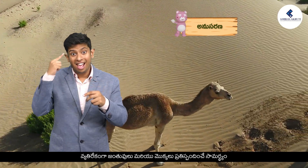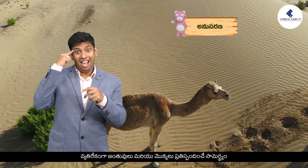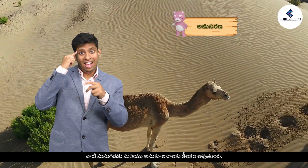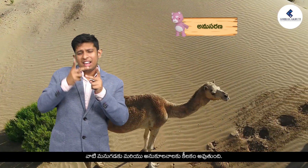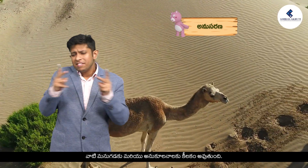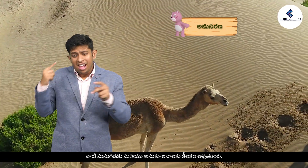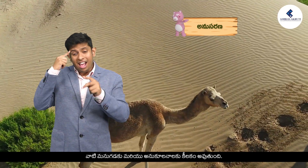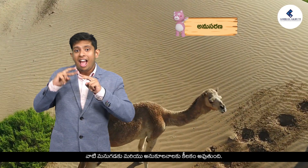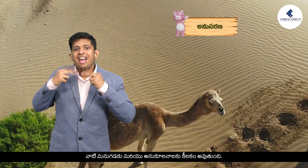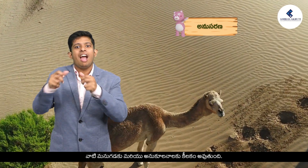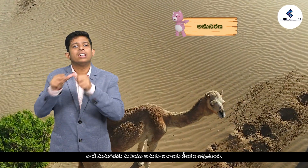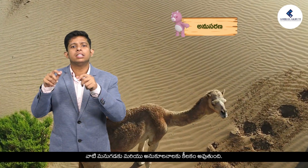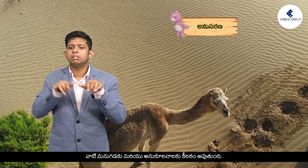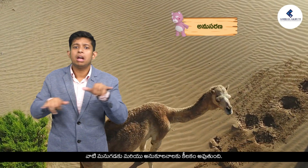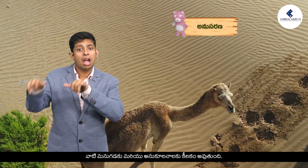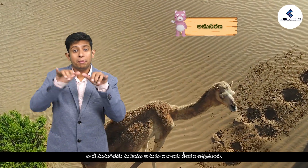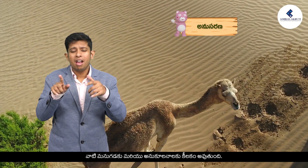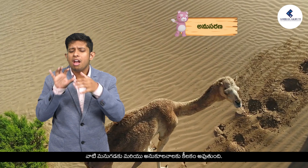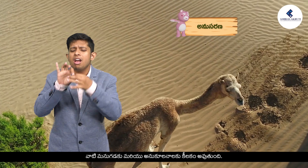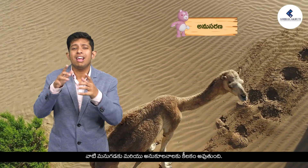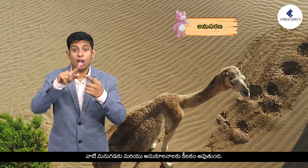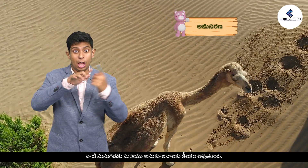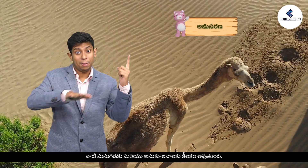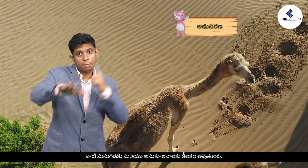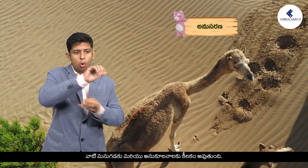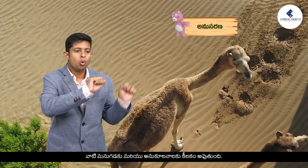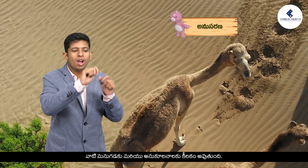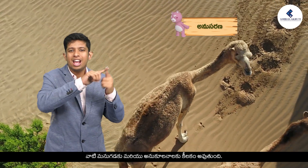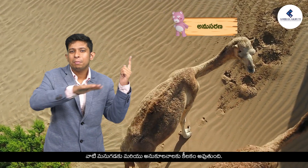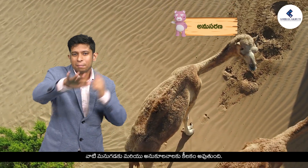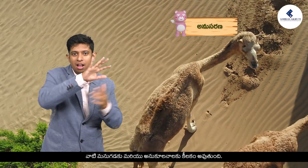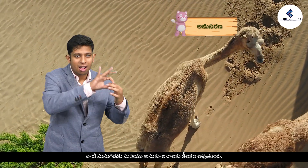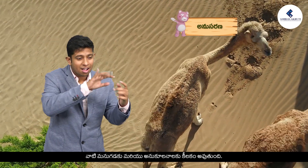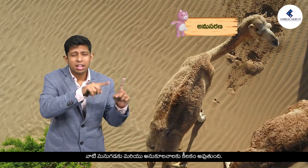సామర్థ్యం వాటి మనుగడకు మరియు అనుకూలనాలకు కీలకమవుతుంది.